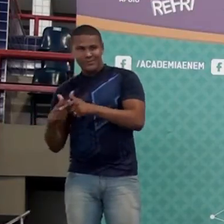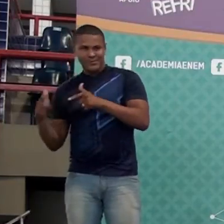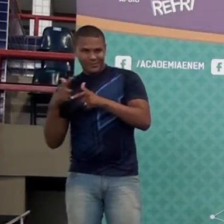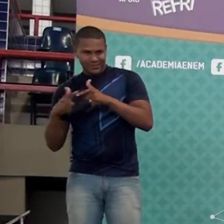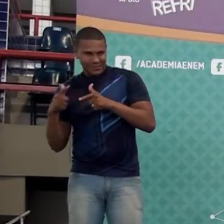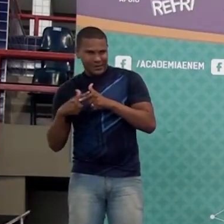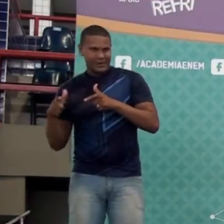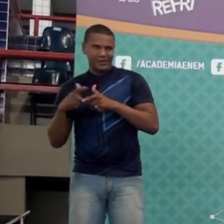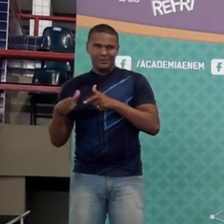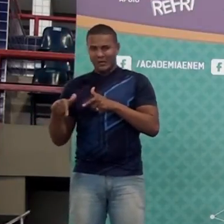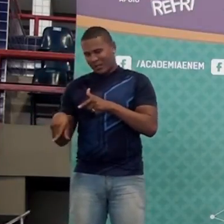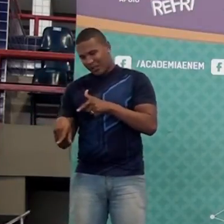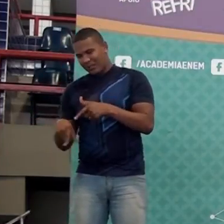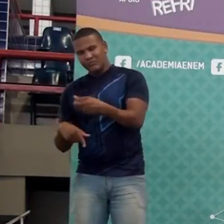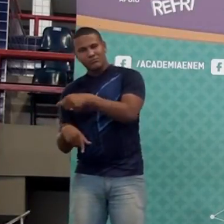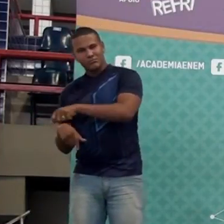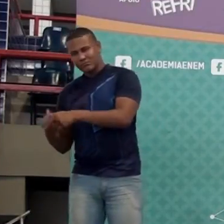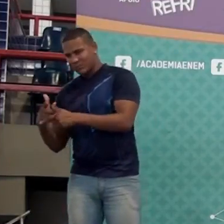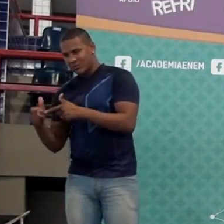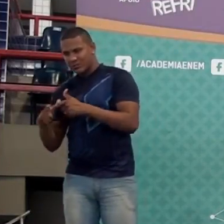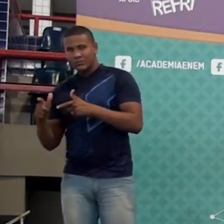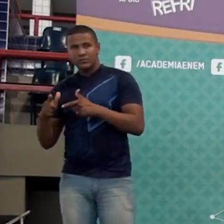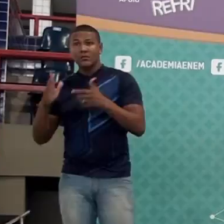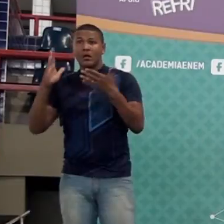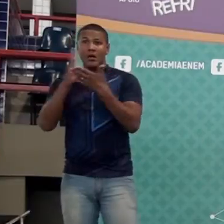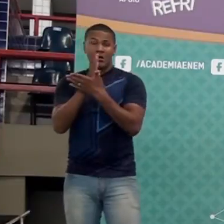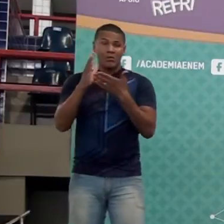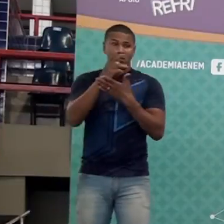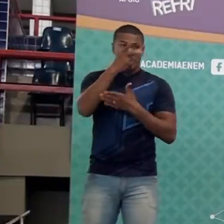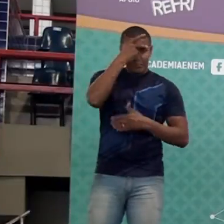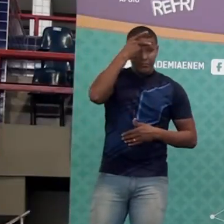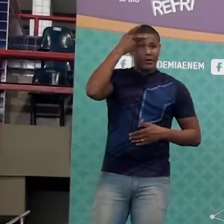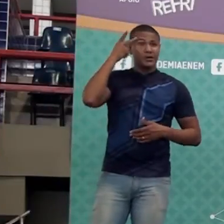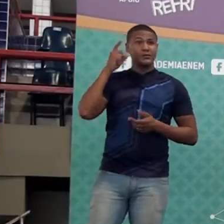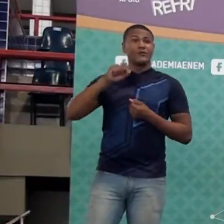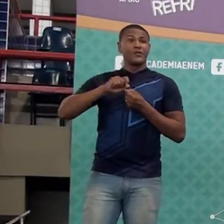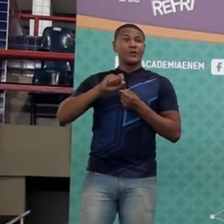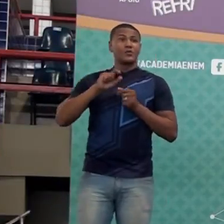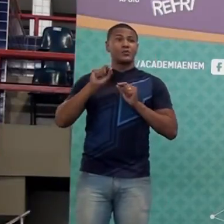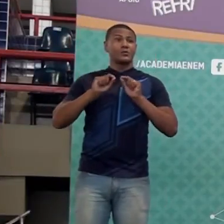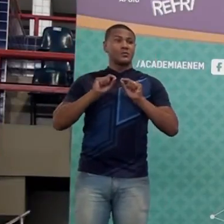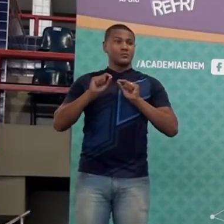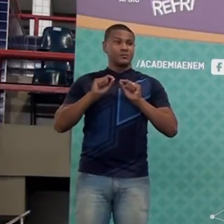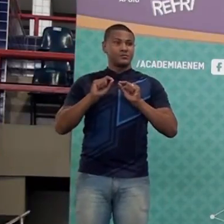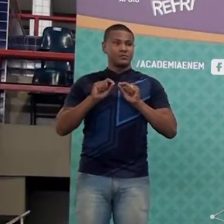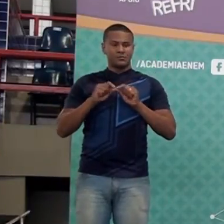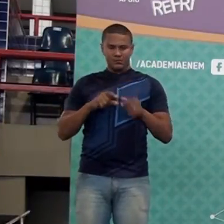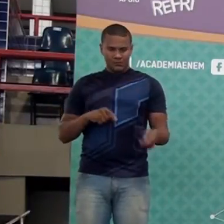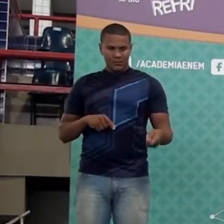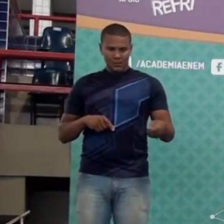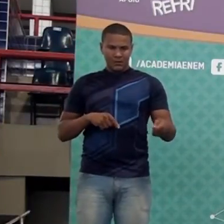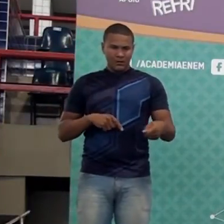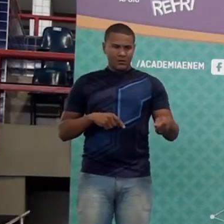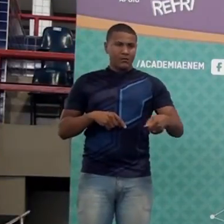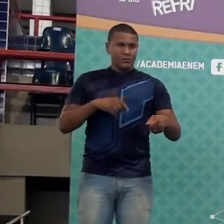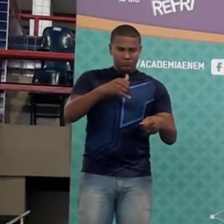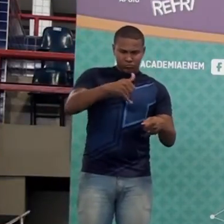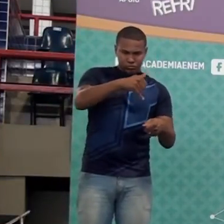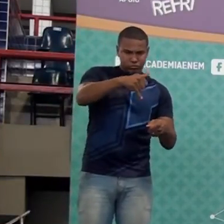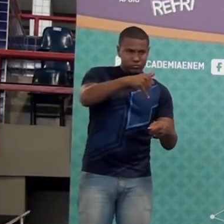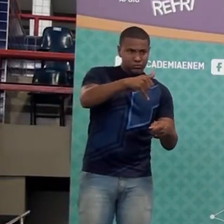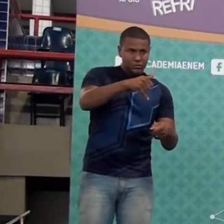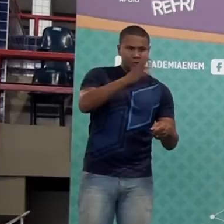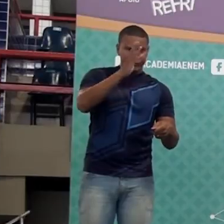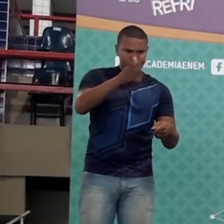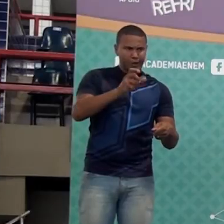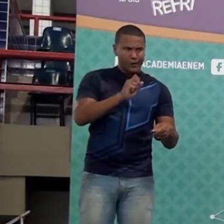complicado. Então, o que é que algumas pessoas em Fortaleza já têm essa consciência ambiental? É depois de usar o óleo da fritura,